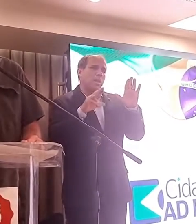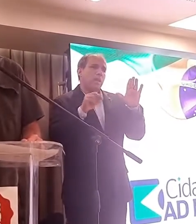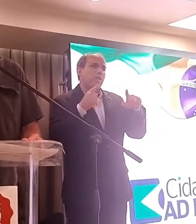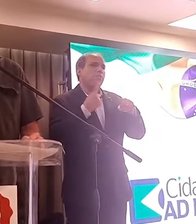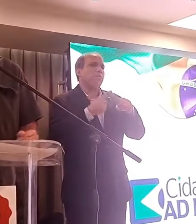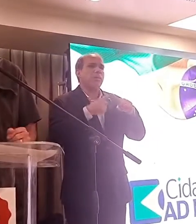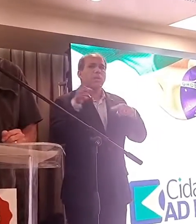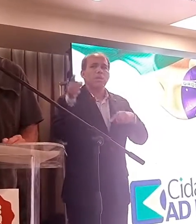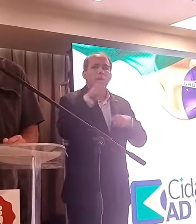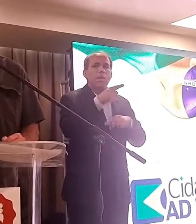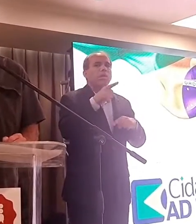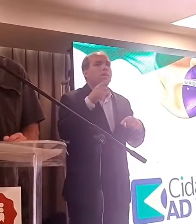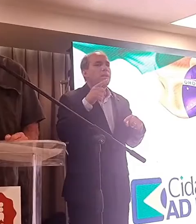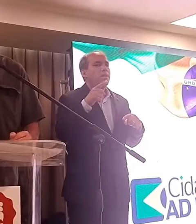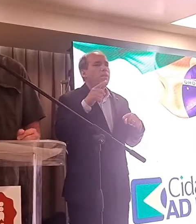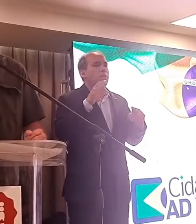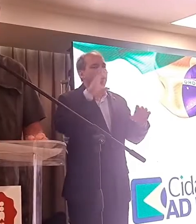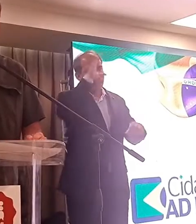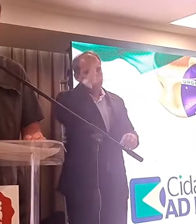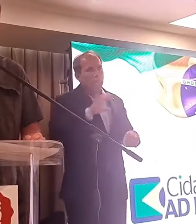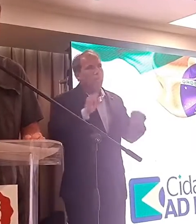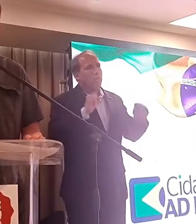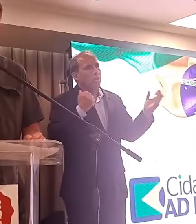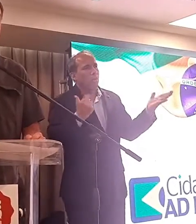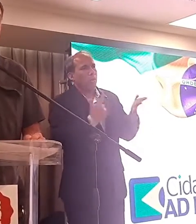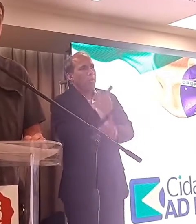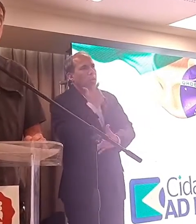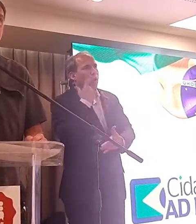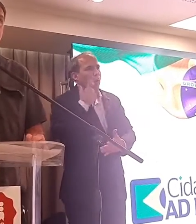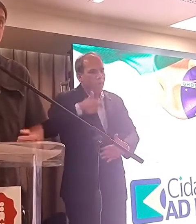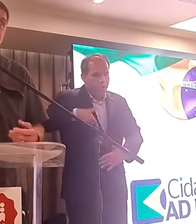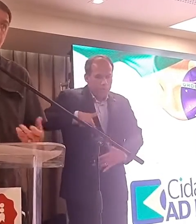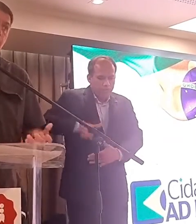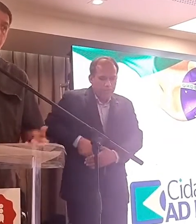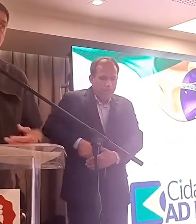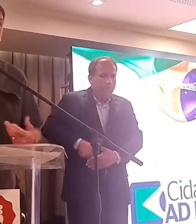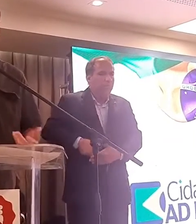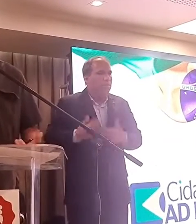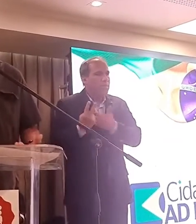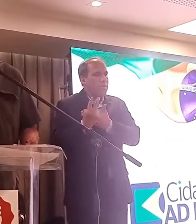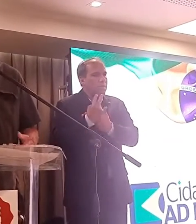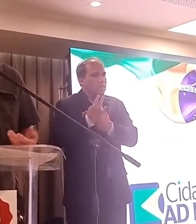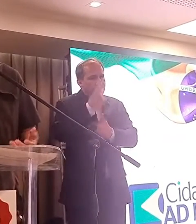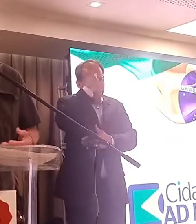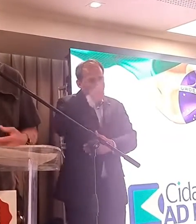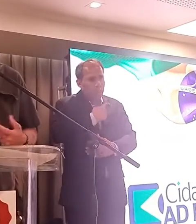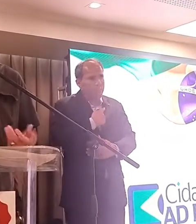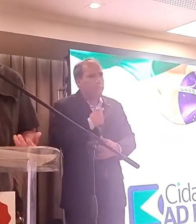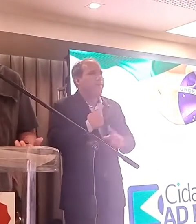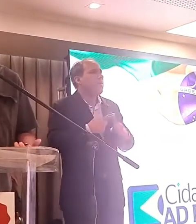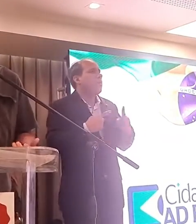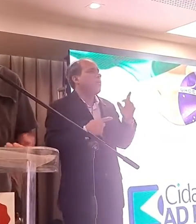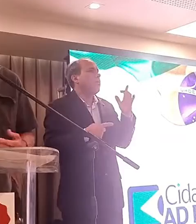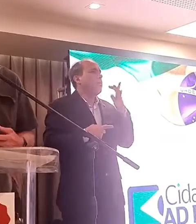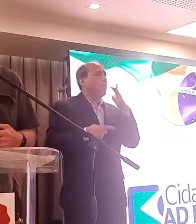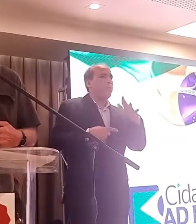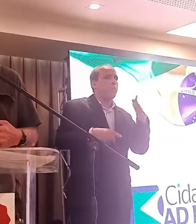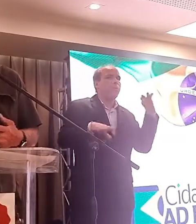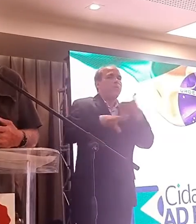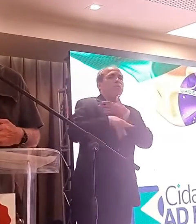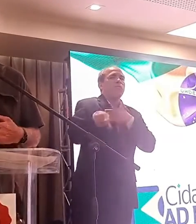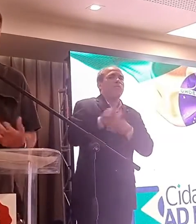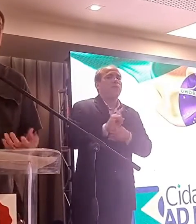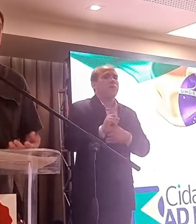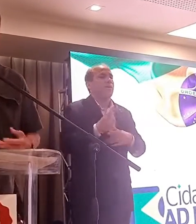cidadão possa ter uma arma de fogo para se defender. Isso inibe a ação de certas pessoas